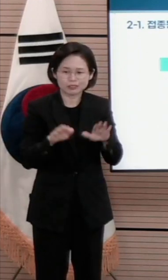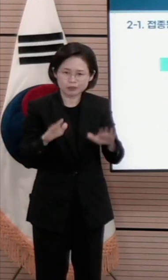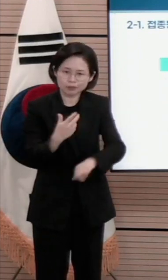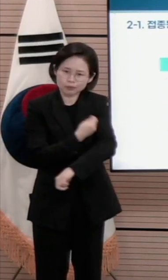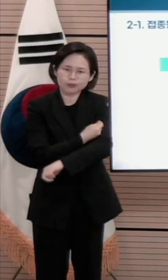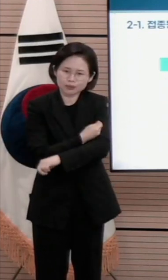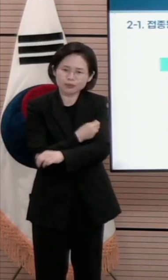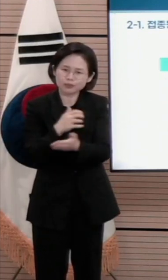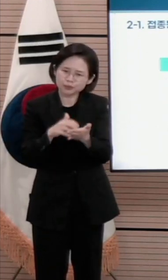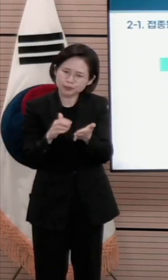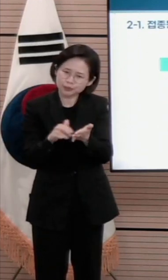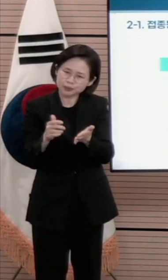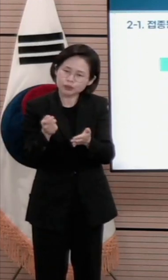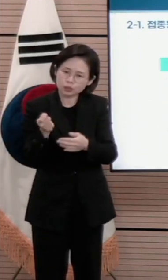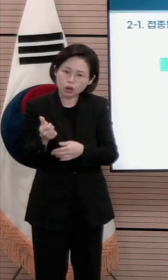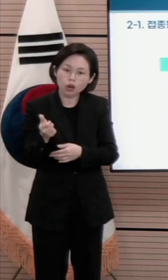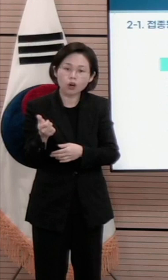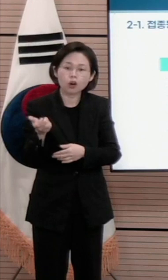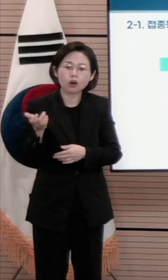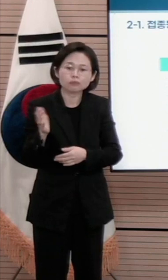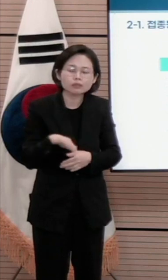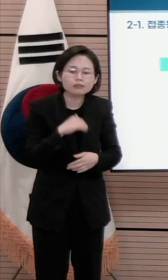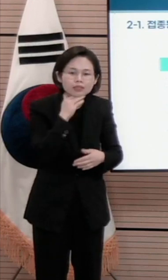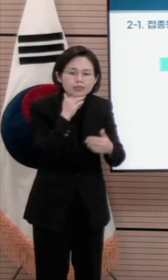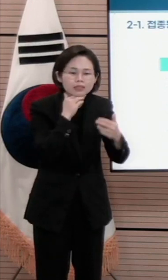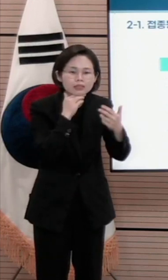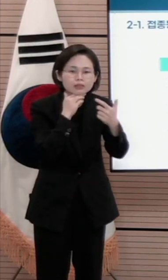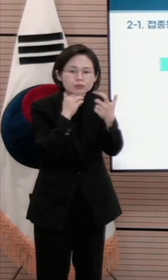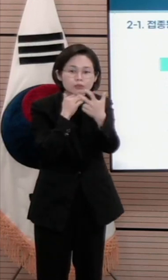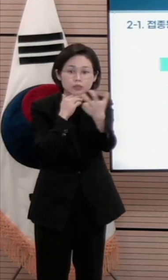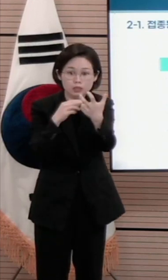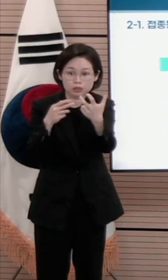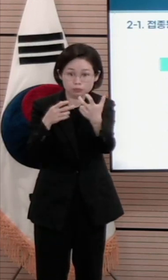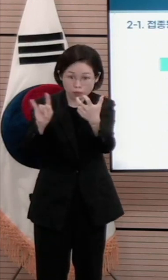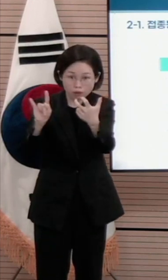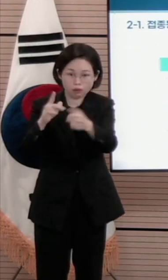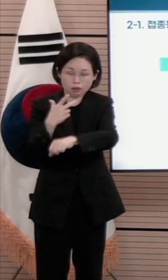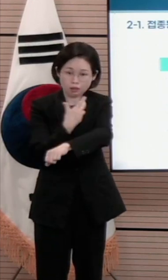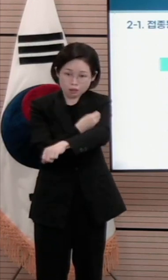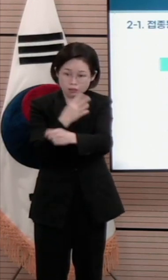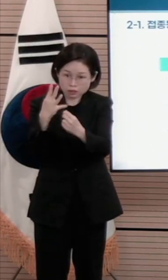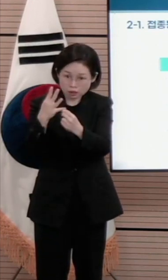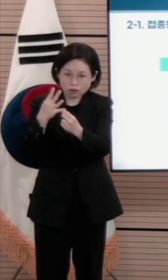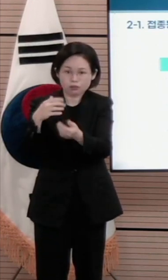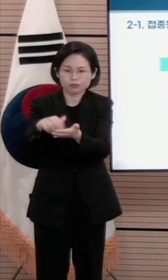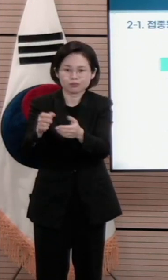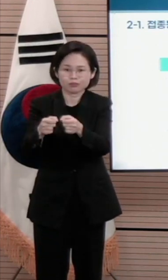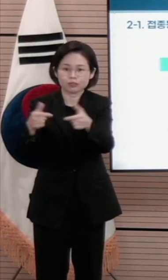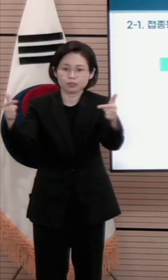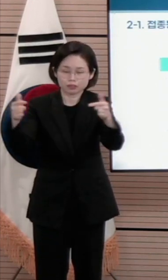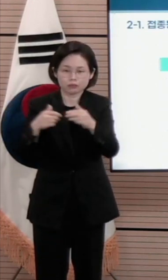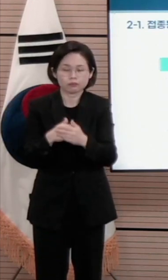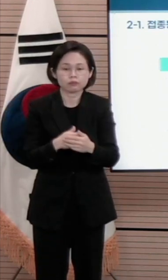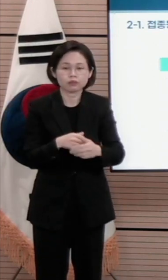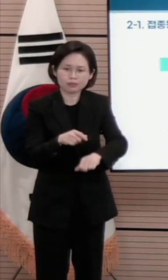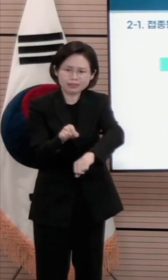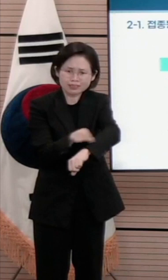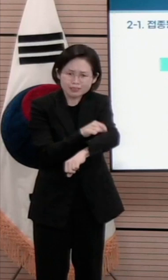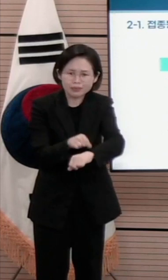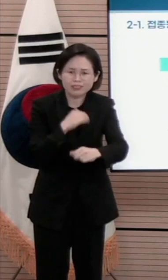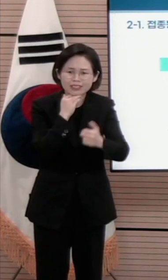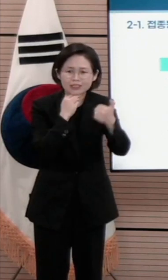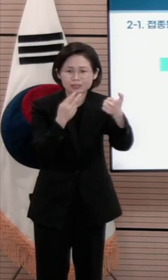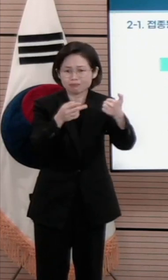변하지 않고 있지만 60, 70대의 경우에 예방접종 건수가 늘어나고 있고 특히 50대의 경우에